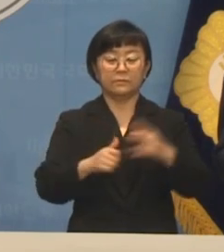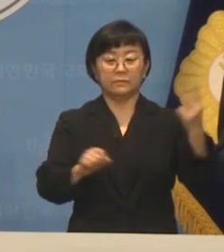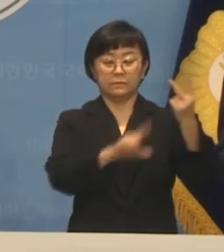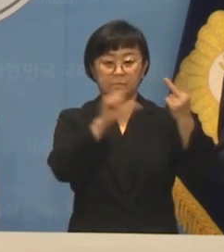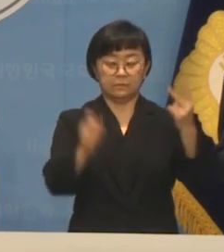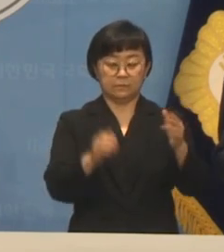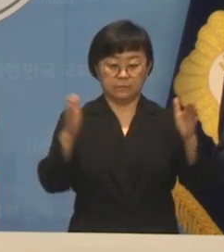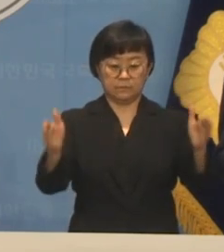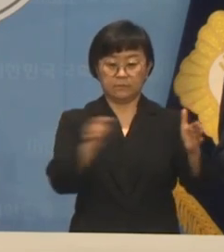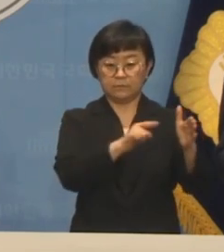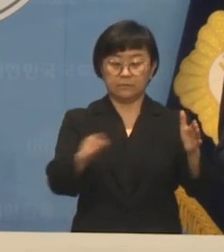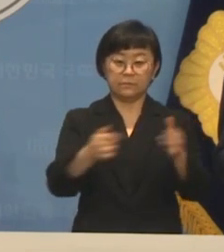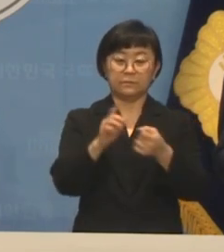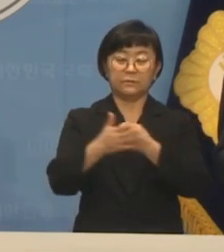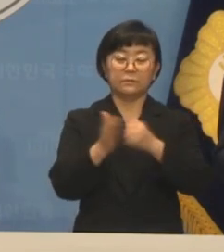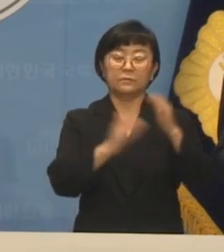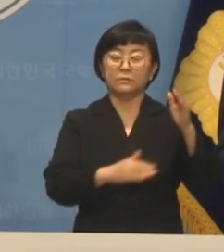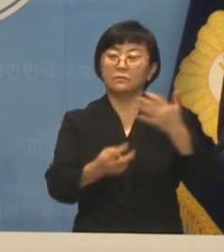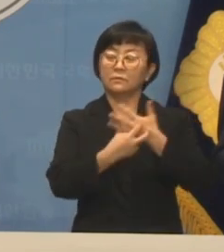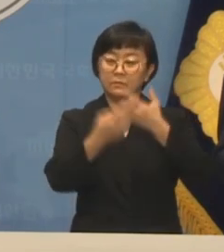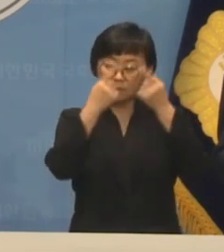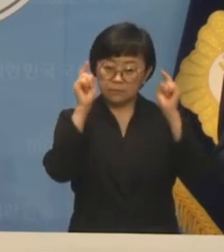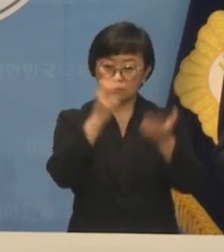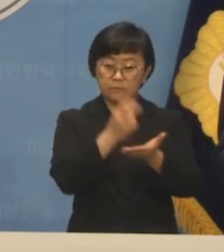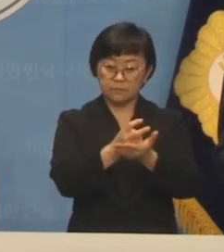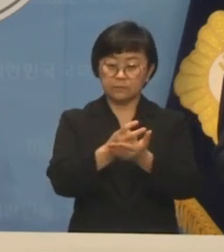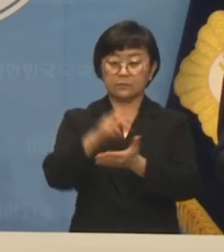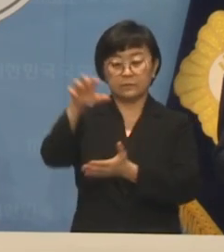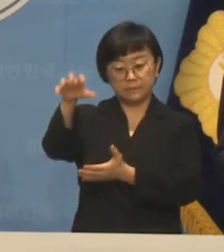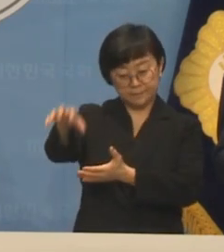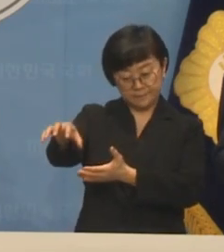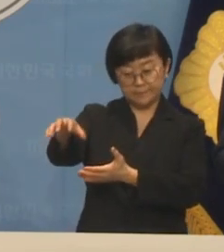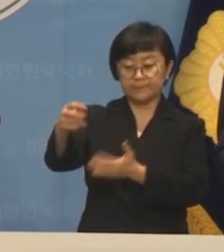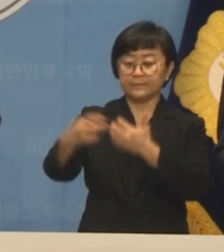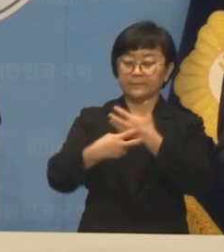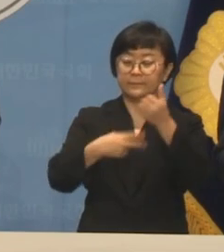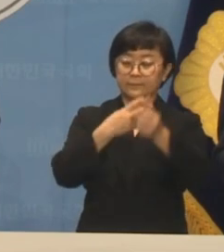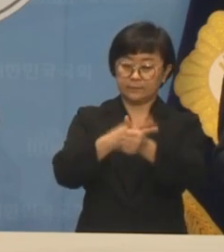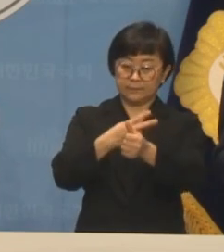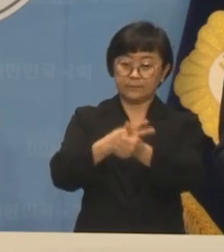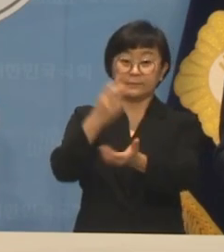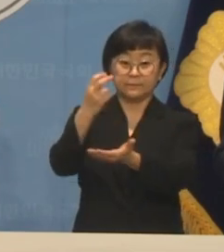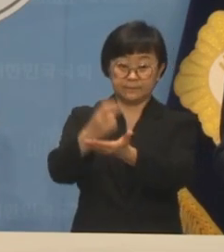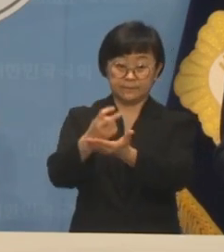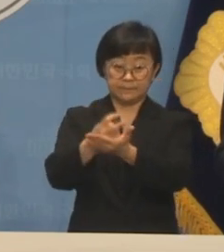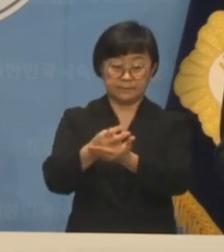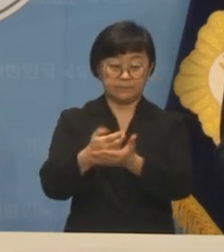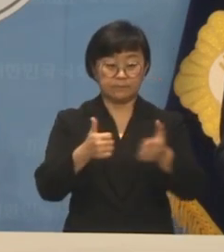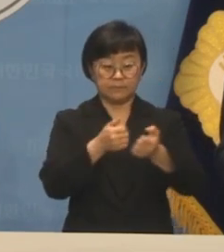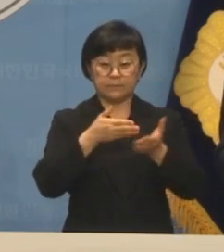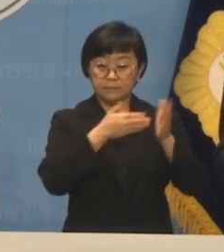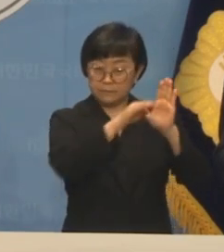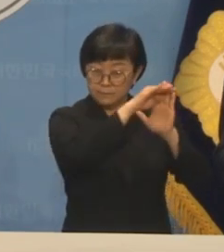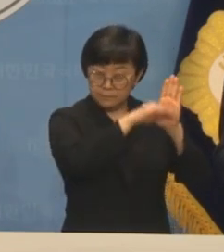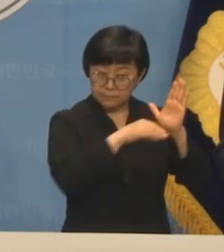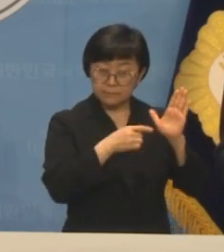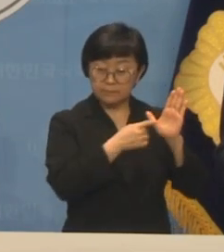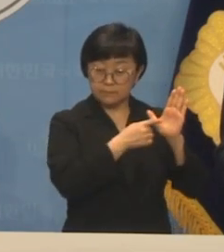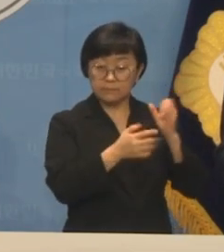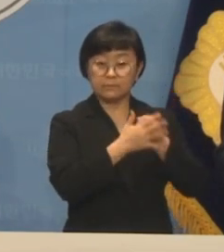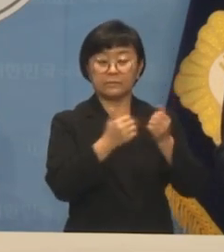회기 내에 공공의대법과 지역의사제법을 본회의에 회부하고 21대 임기